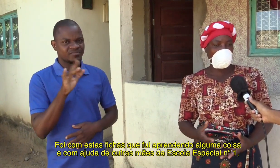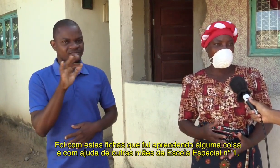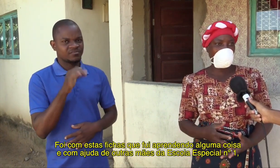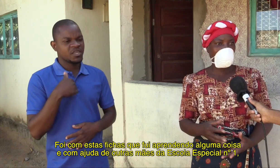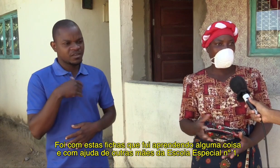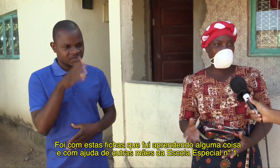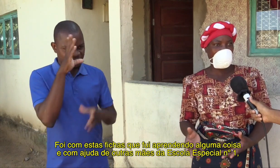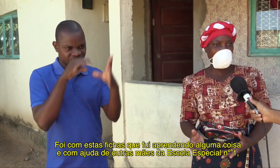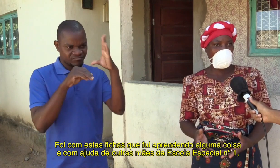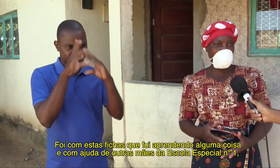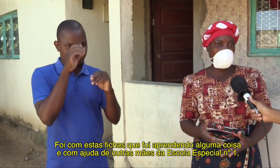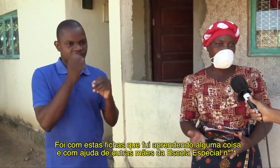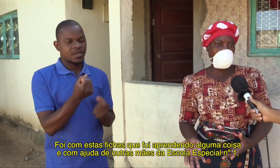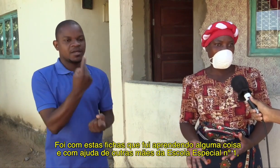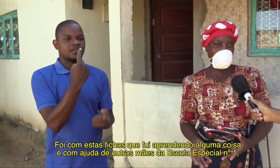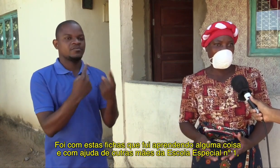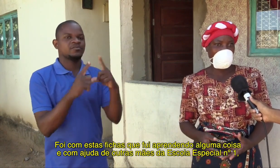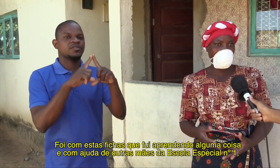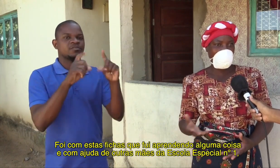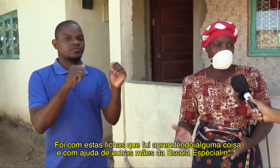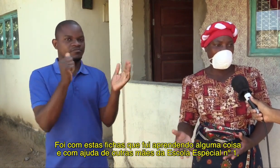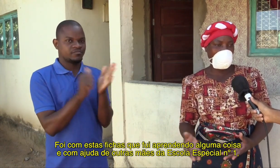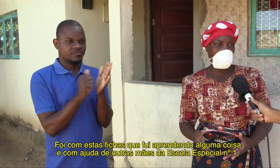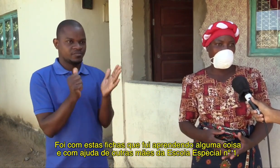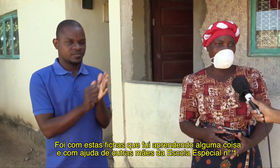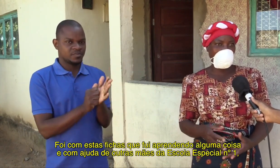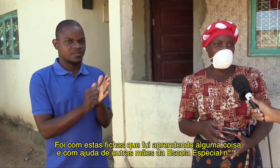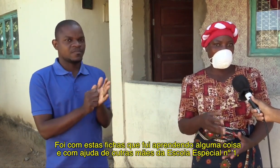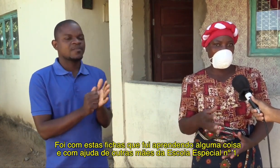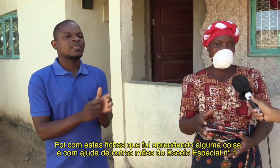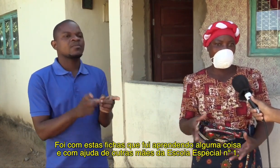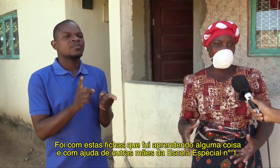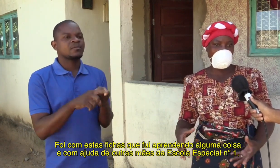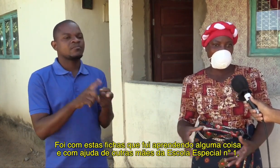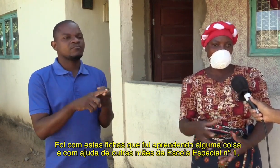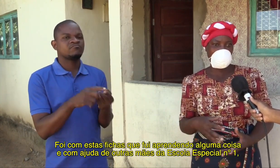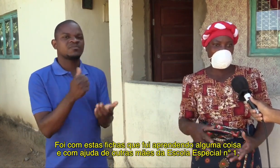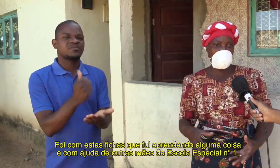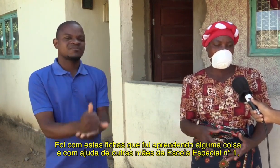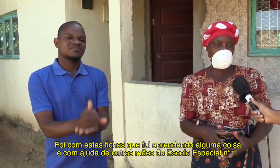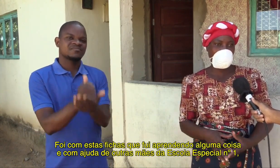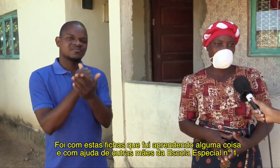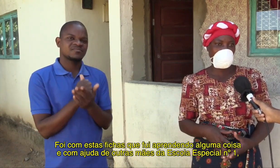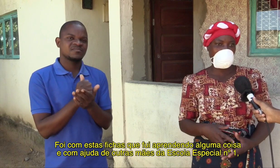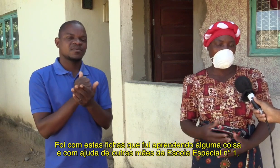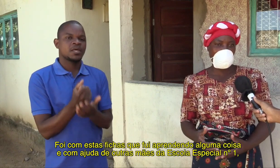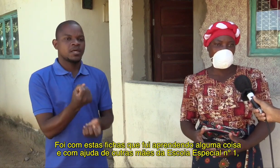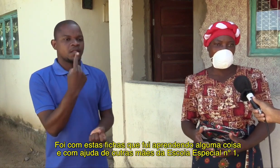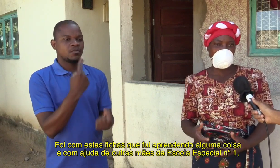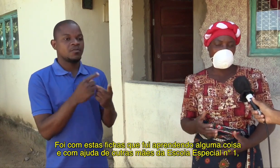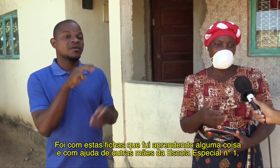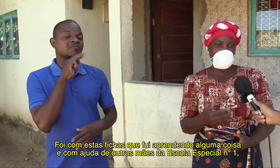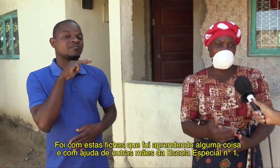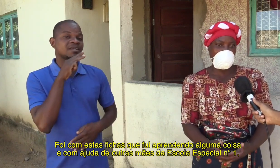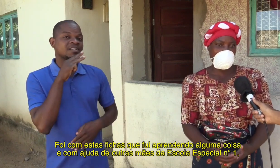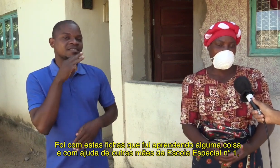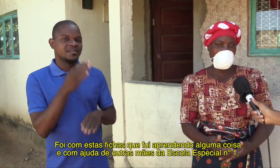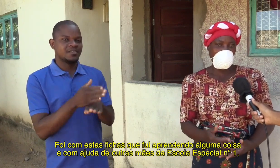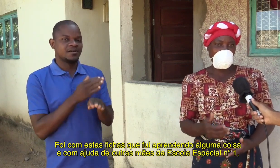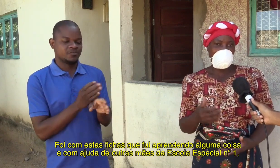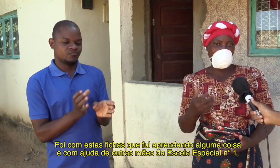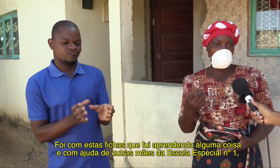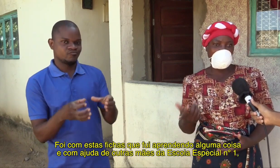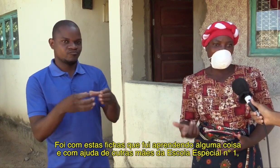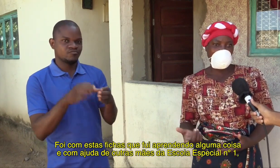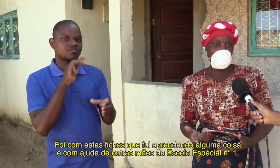ali que eu aproveitei um pouco aprender nela e também uma ajuda das nossas mães, que a gente, quando estávamos na escola especial,